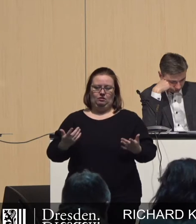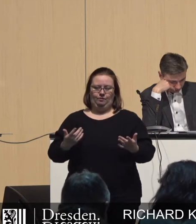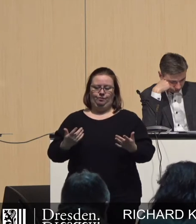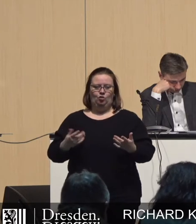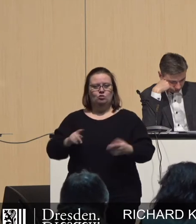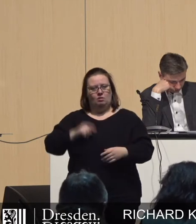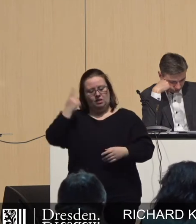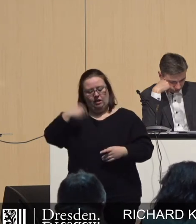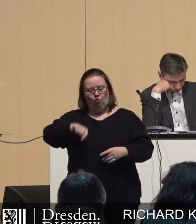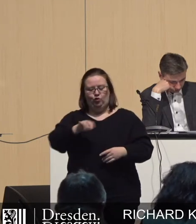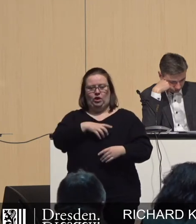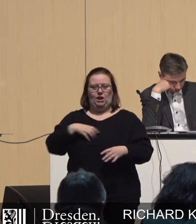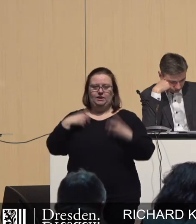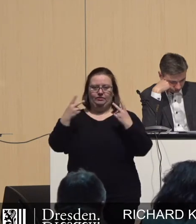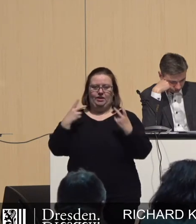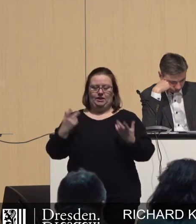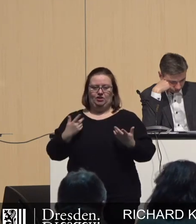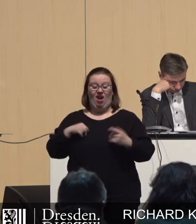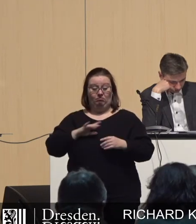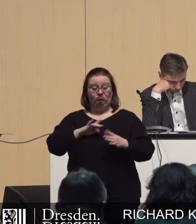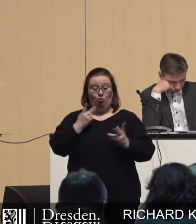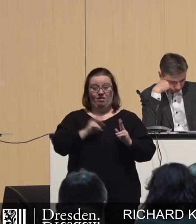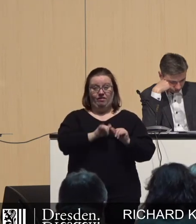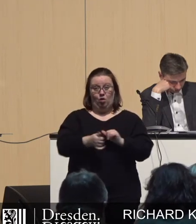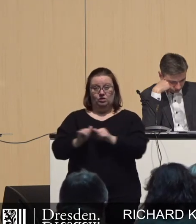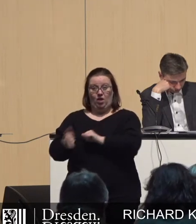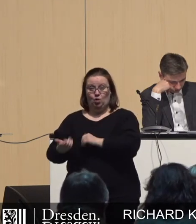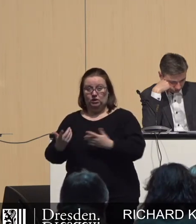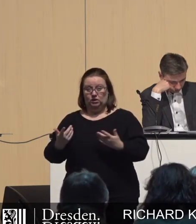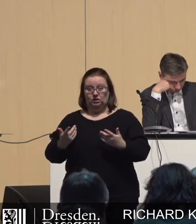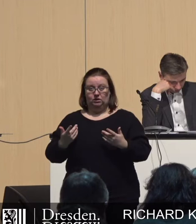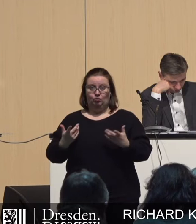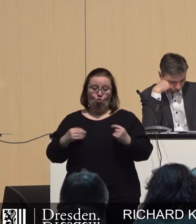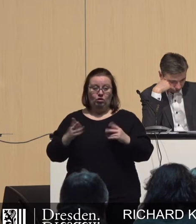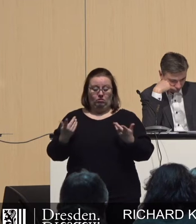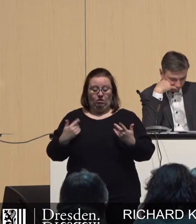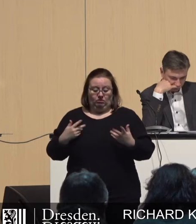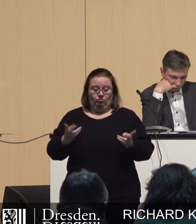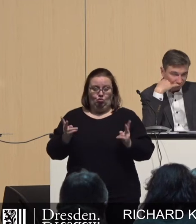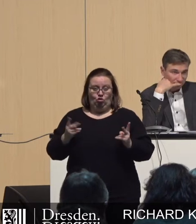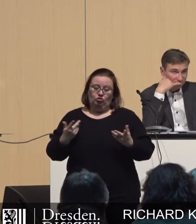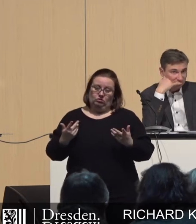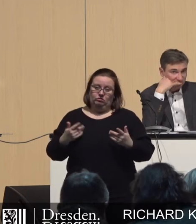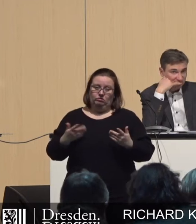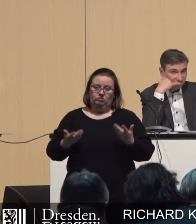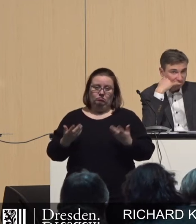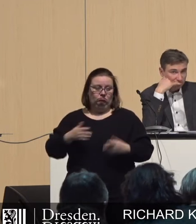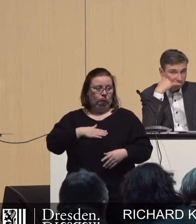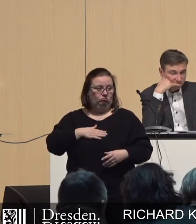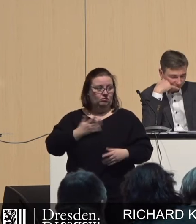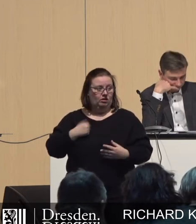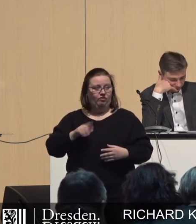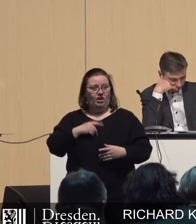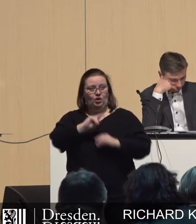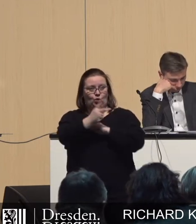zur Daseinsvorsorge dazu, denn diese Verluste, liebe Kolleginnen und Kollegen, wären im Zweifelsfall etwas gewesen, was mit großer Wahrscheinlichkeit auf die